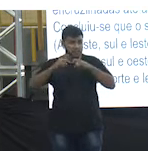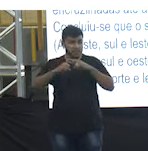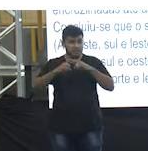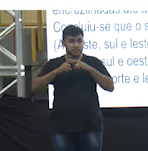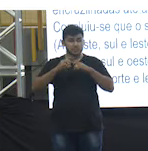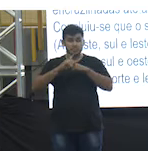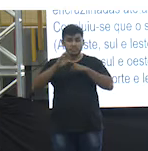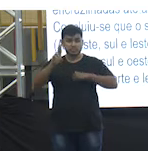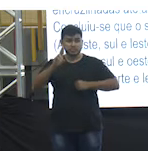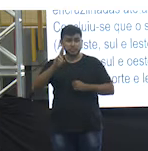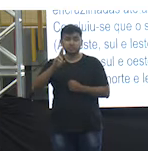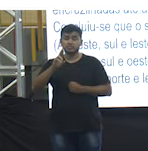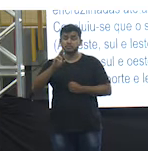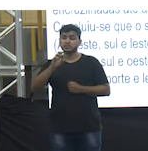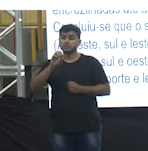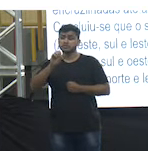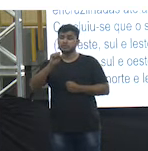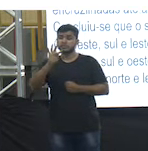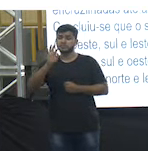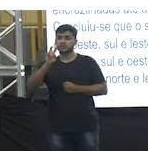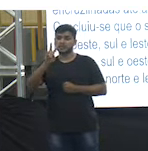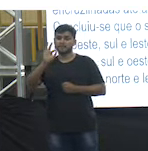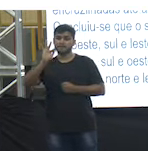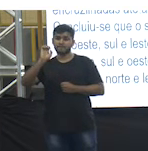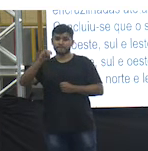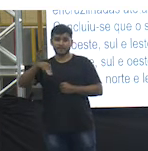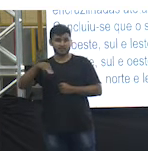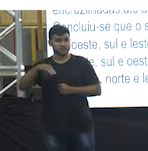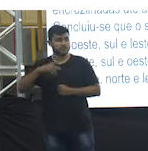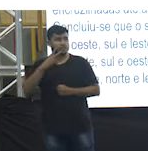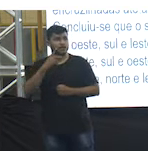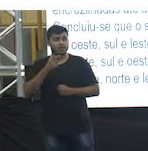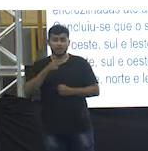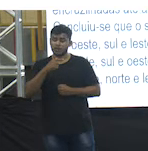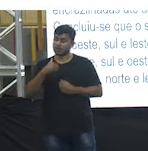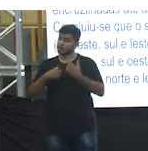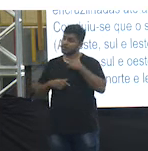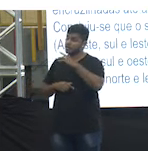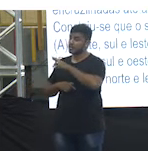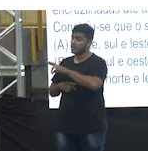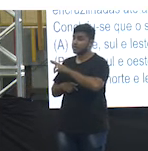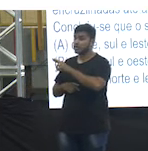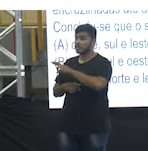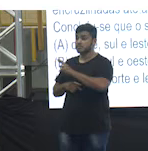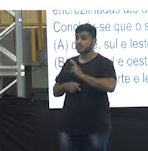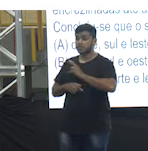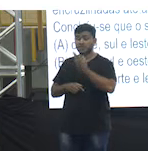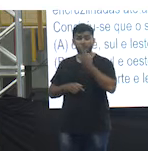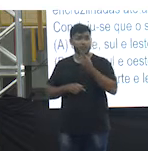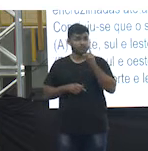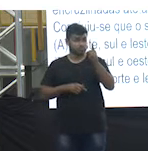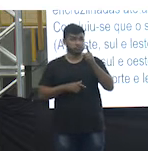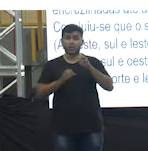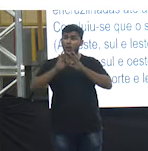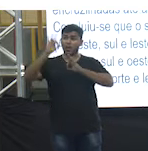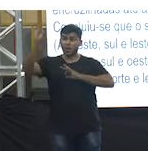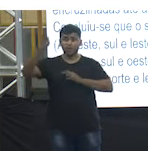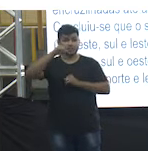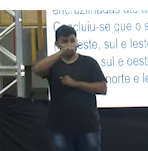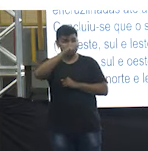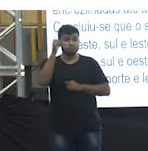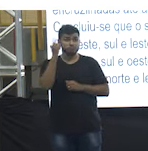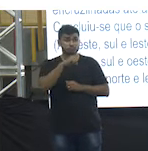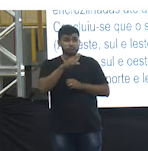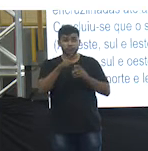resposta, o outro disse: a casa fica longe daqui, mas o senhor não se perderá se tomar